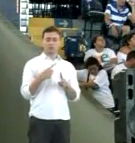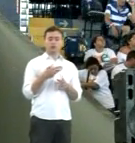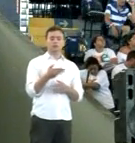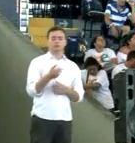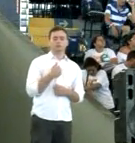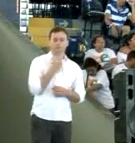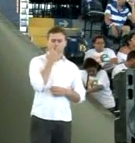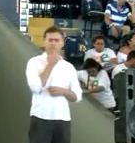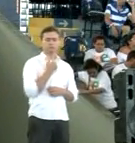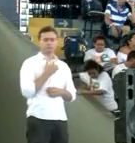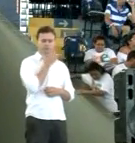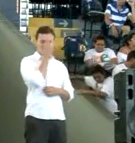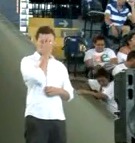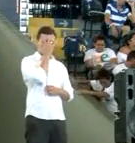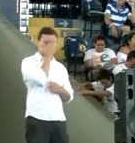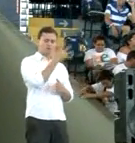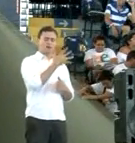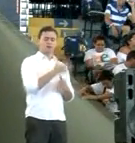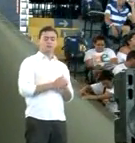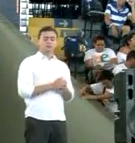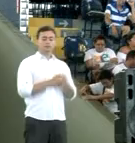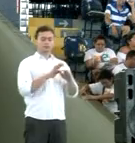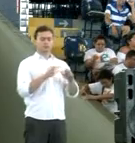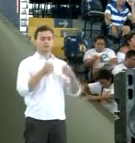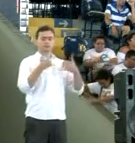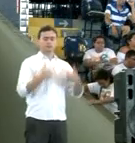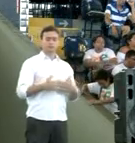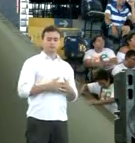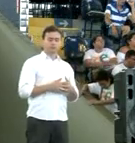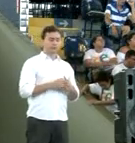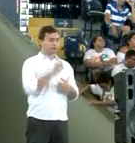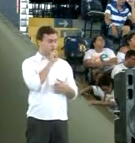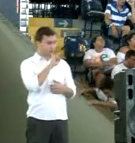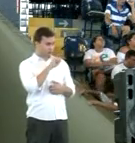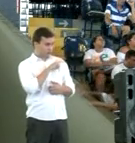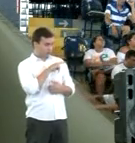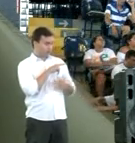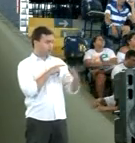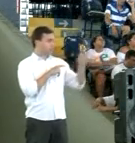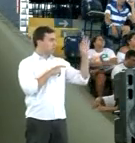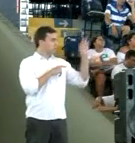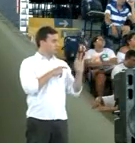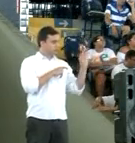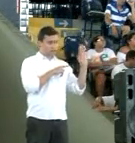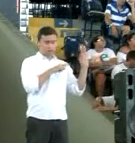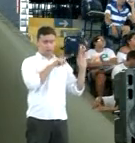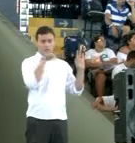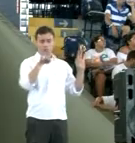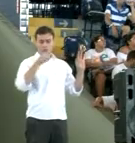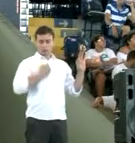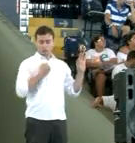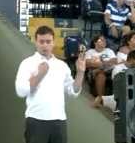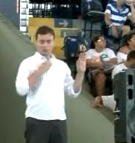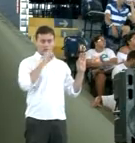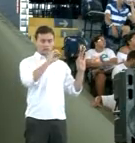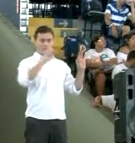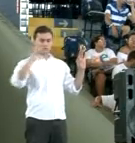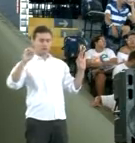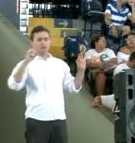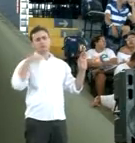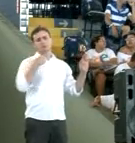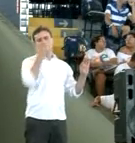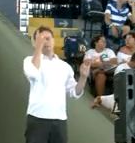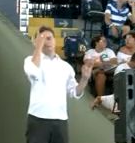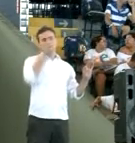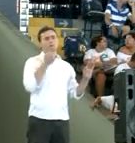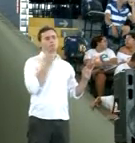pessoal, calcular 15% de número que tem zero facilita muito. Agora vamos para um outro caso. Vamos pensar no exemplo de